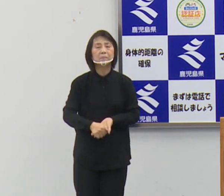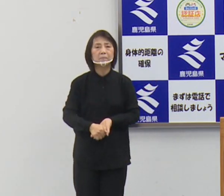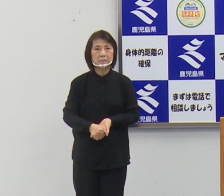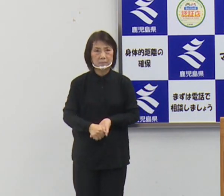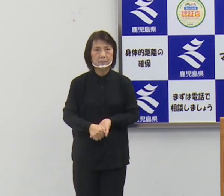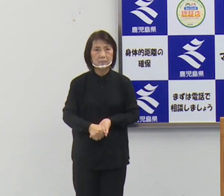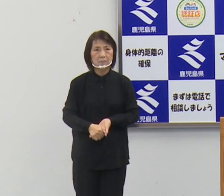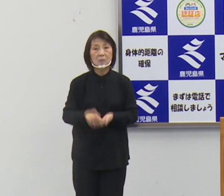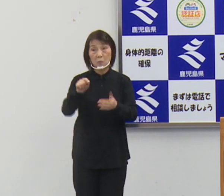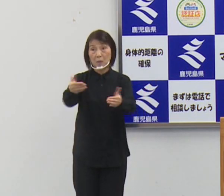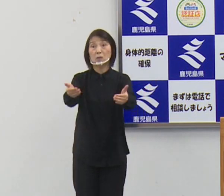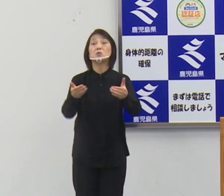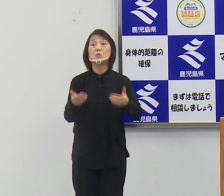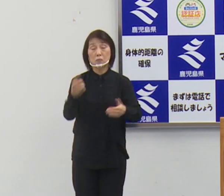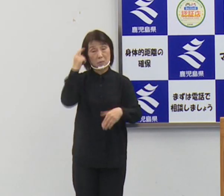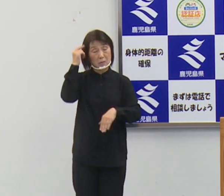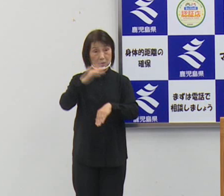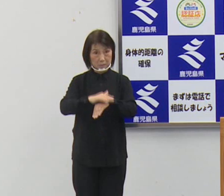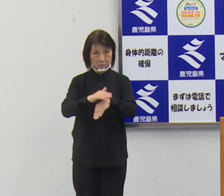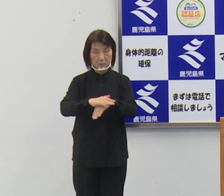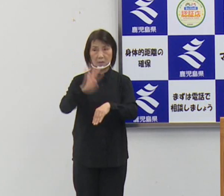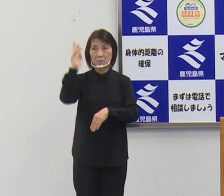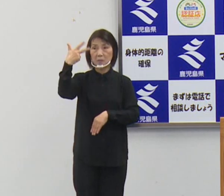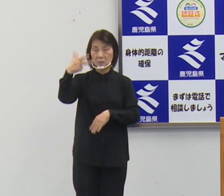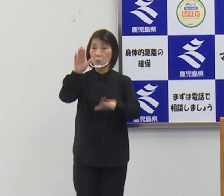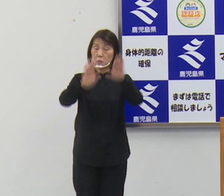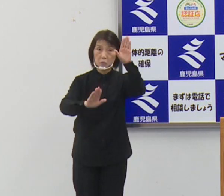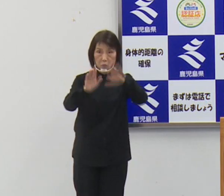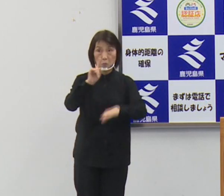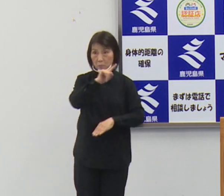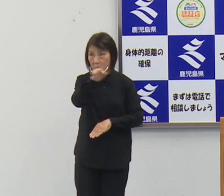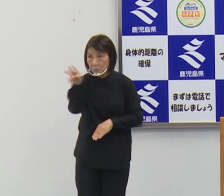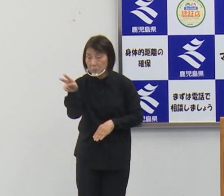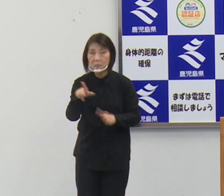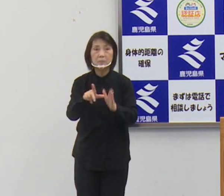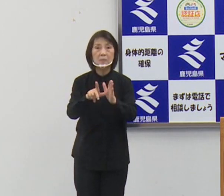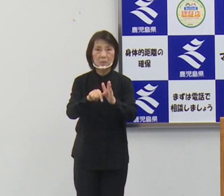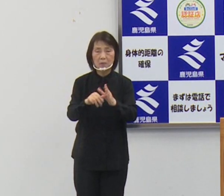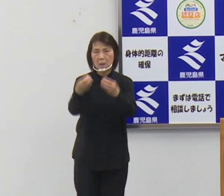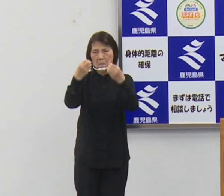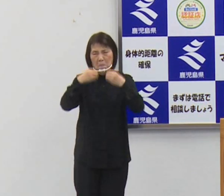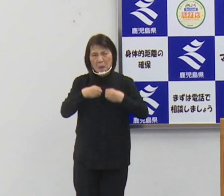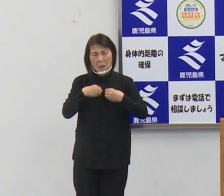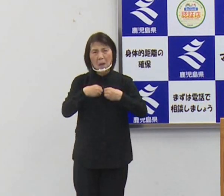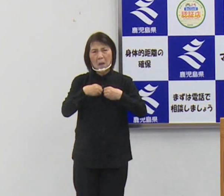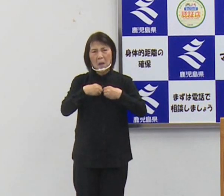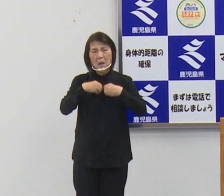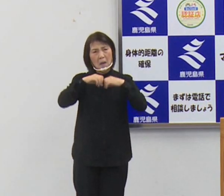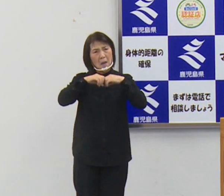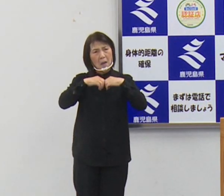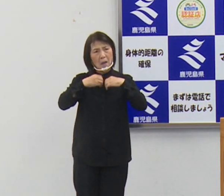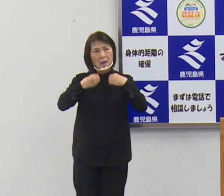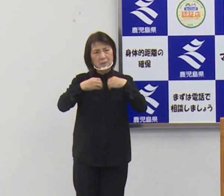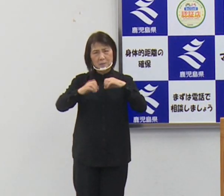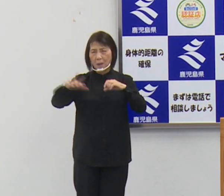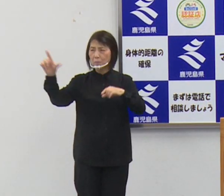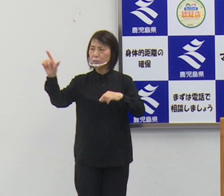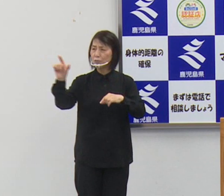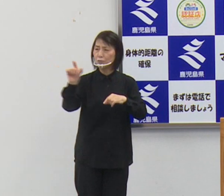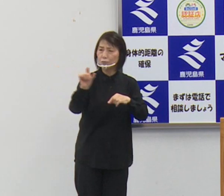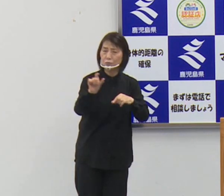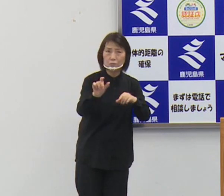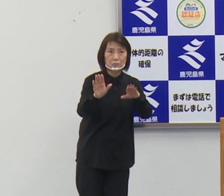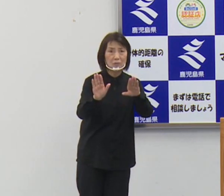が必要なんだと思っています。で、鹿児島市の状況を見たときに、感染がその下降傾向にあ